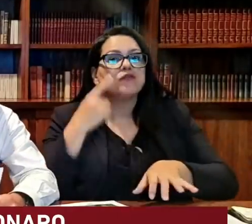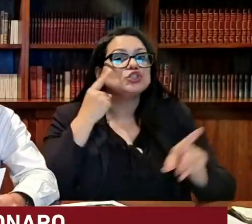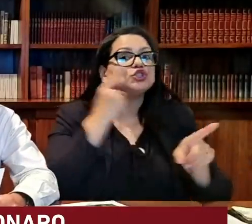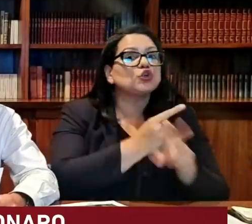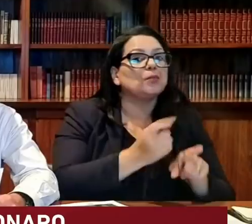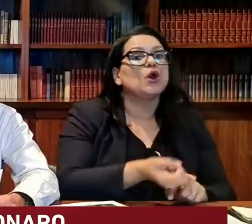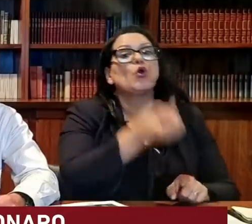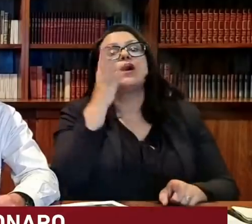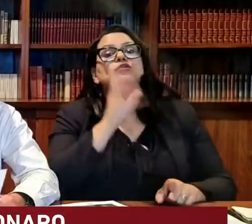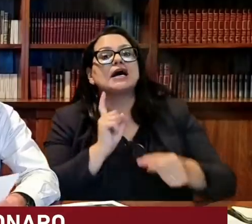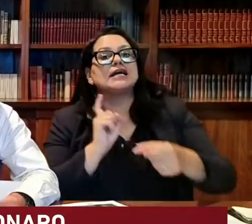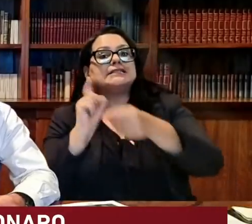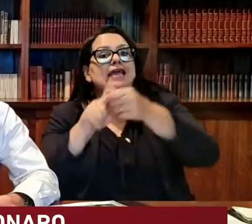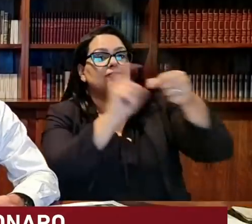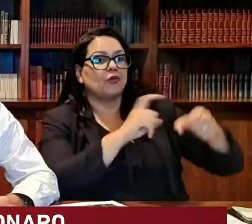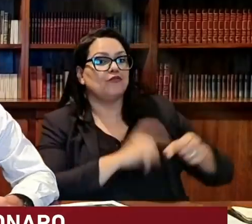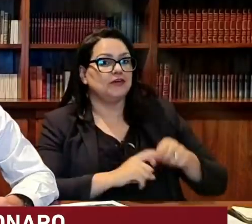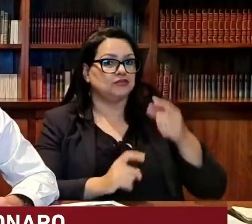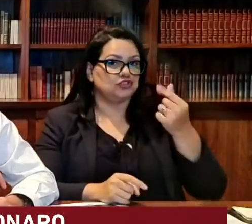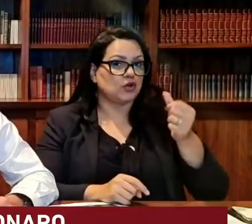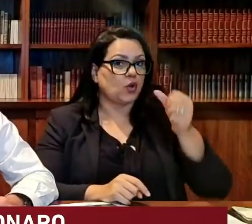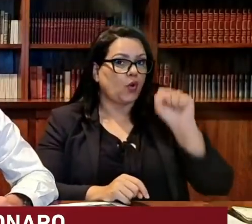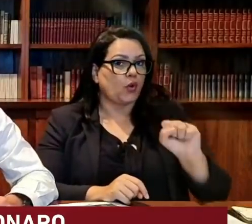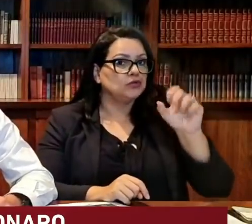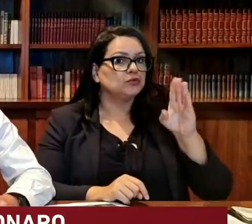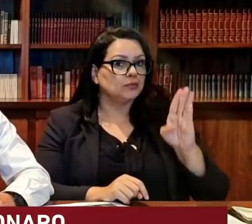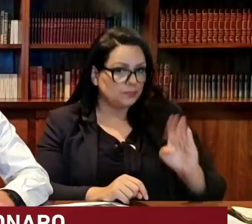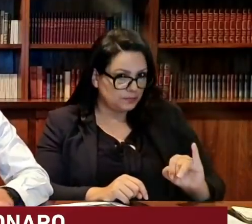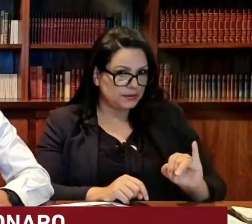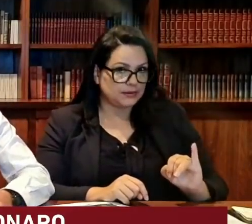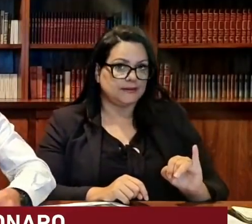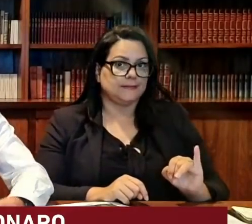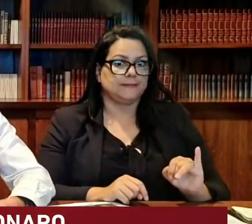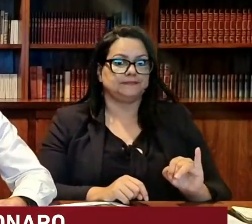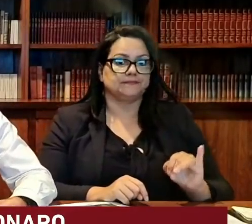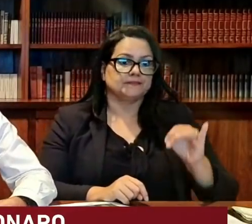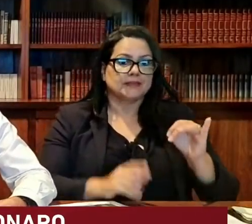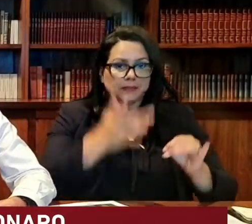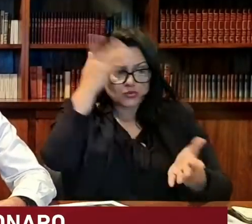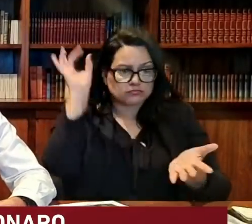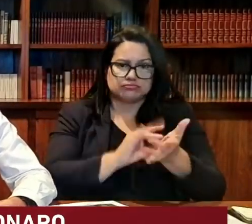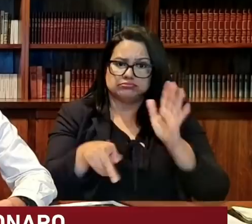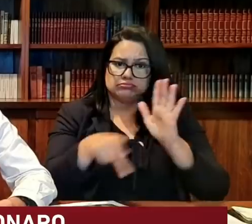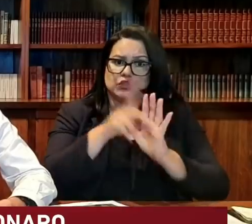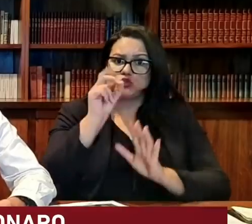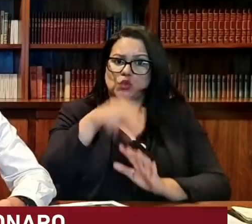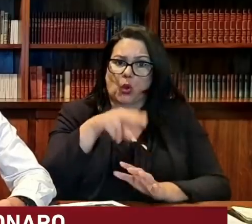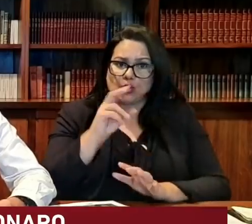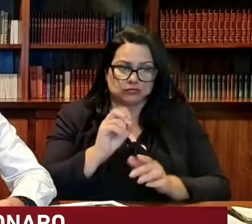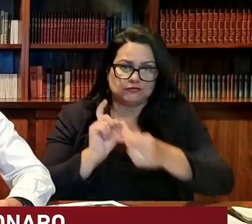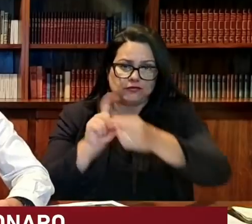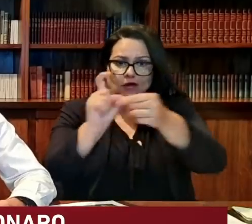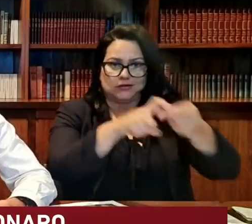foi devolvido dos 8 bilhões de reais para os seus verdadeiros donos. E mais ainda, você pode